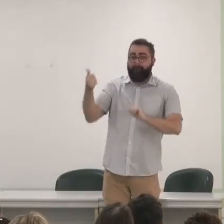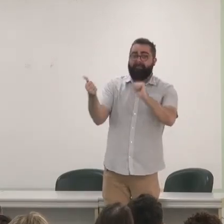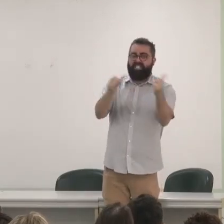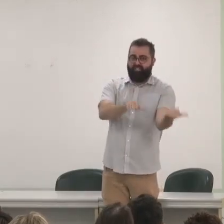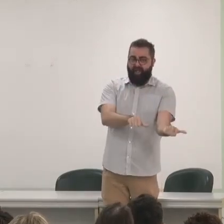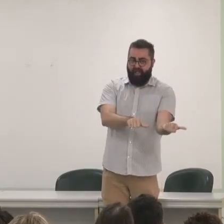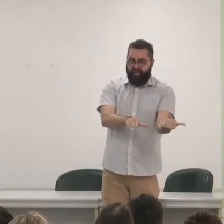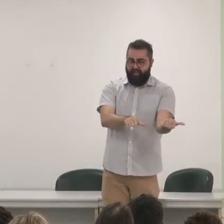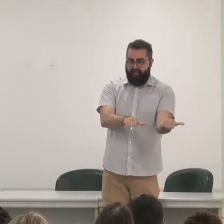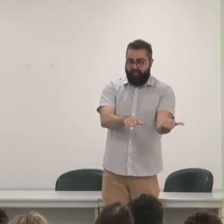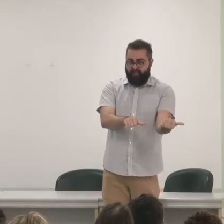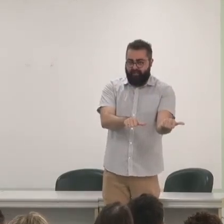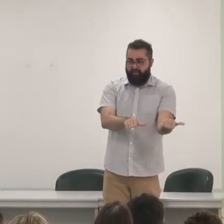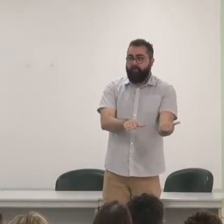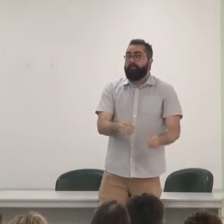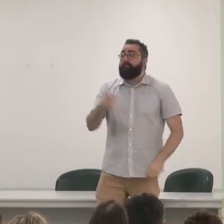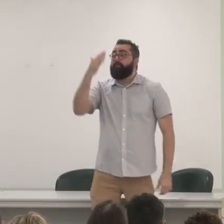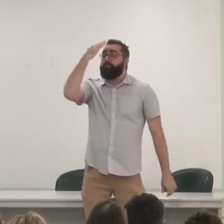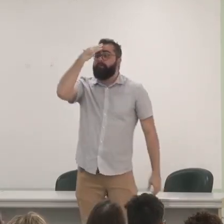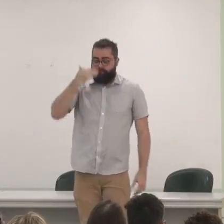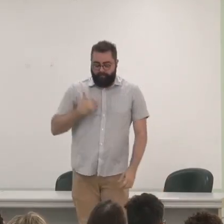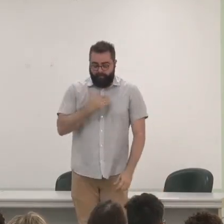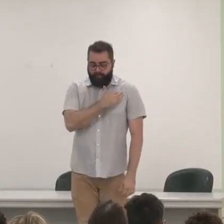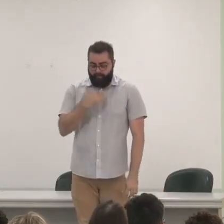Tem essa palavra para aquele que foi batizado.